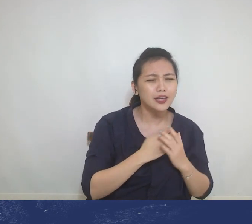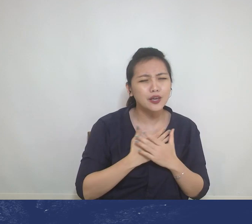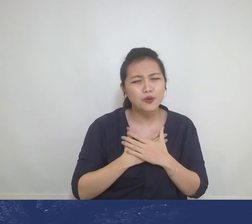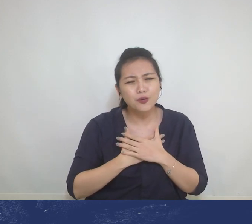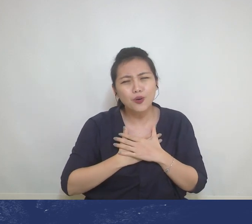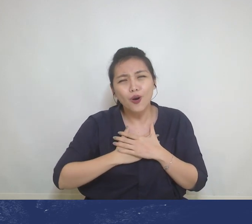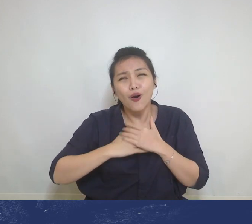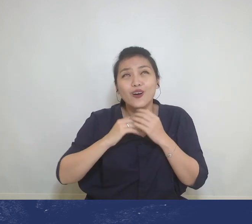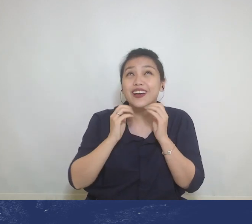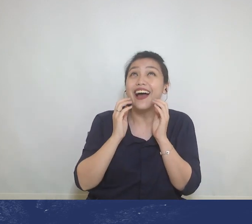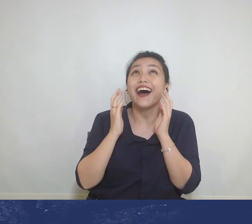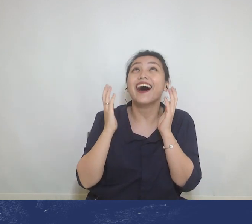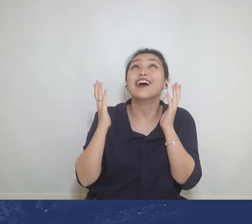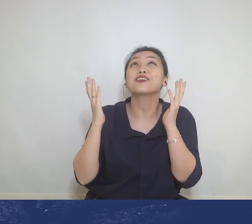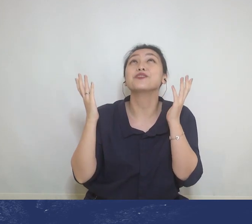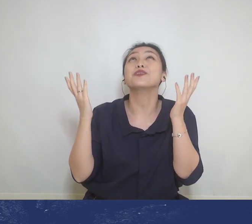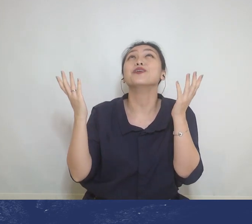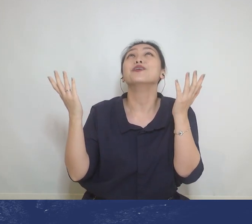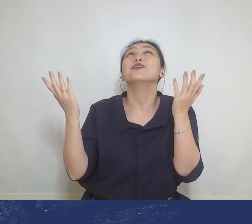segenap hatiku